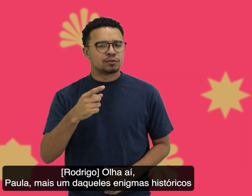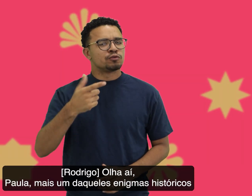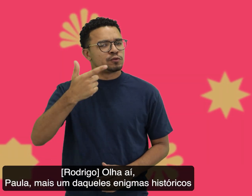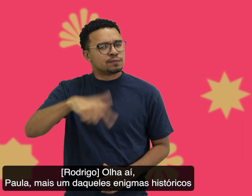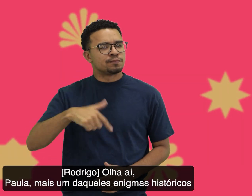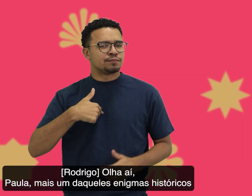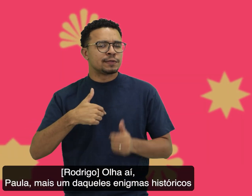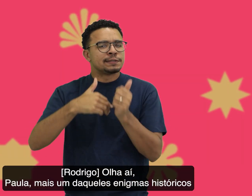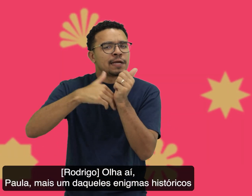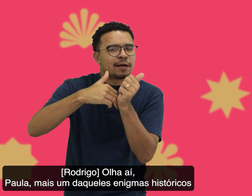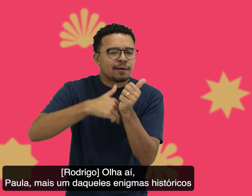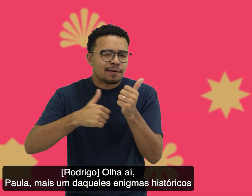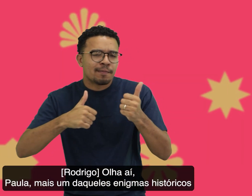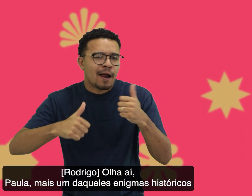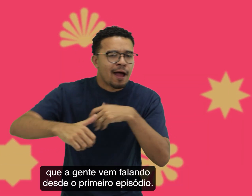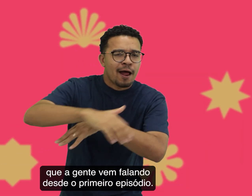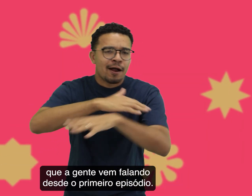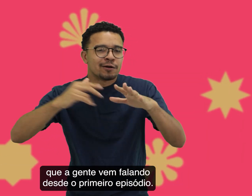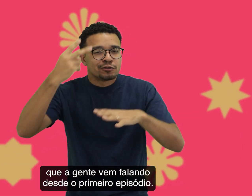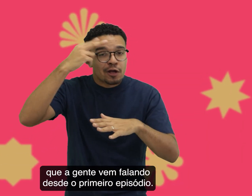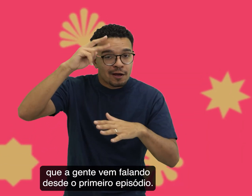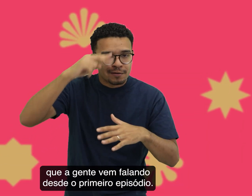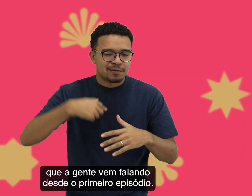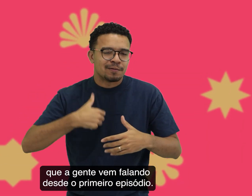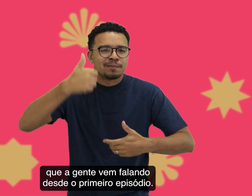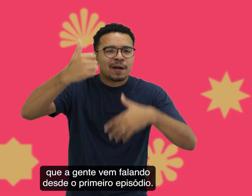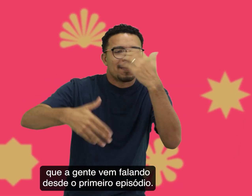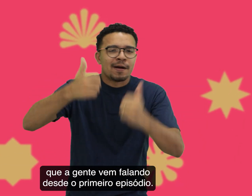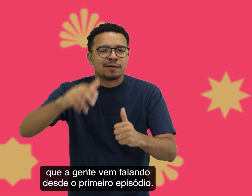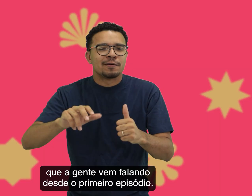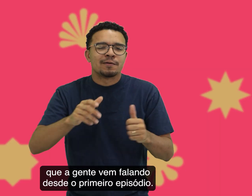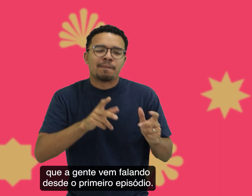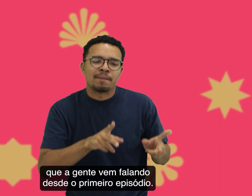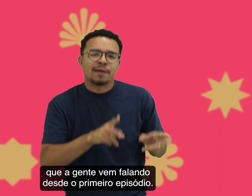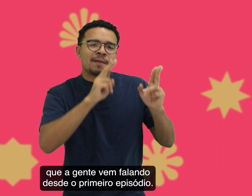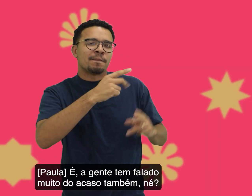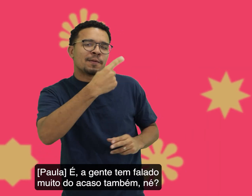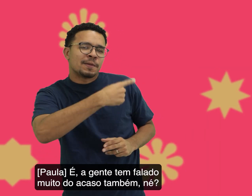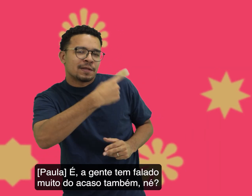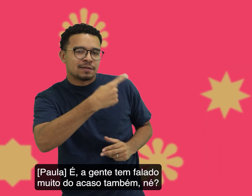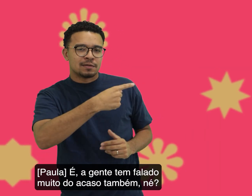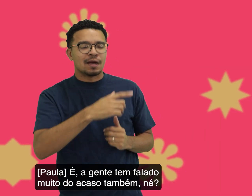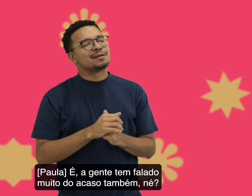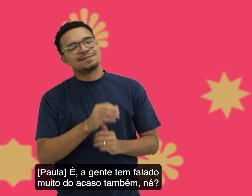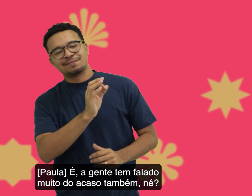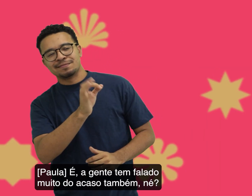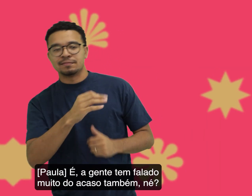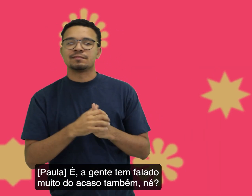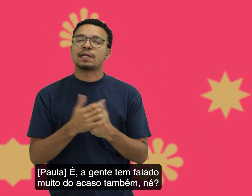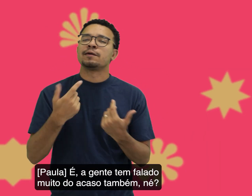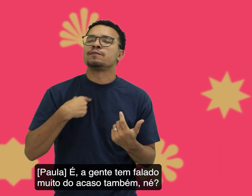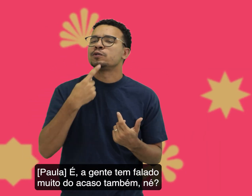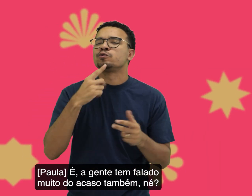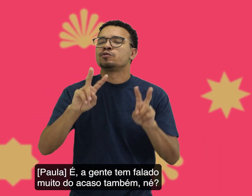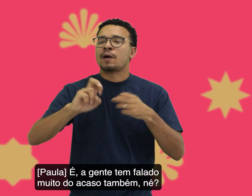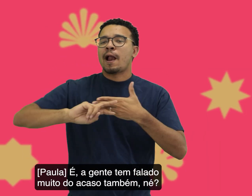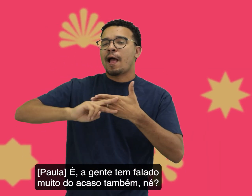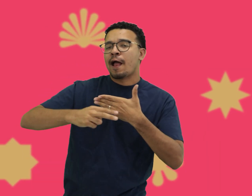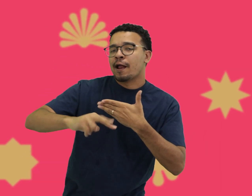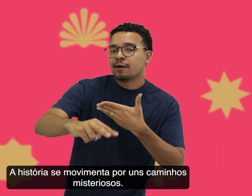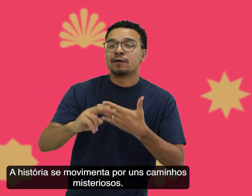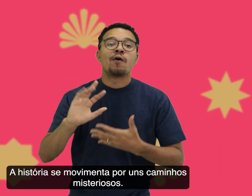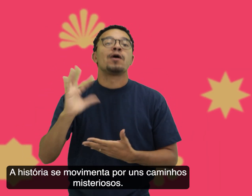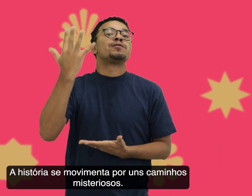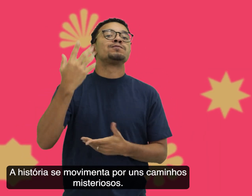Olha aí, Paula, mais um daqueles enigmas históricos que a gente vem falando desde o primeiro episódio, né? A gente tem falado muito do